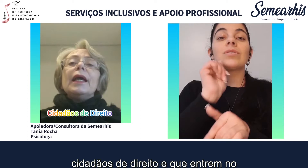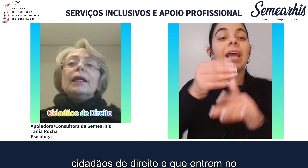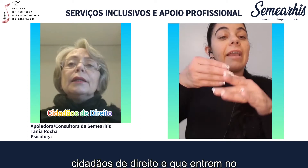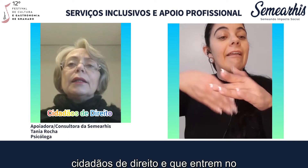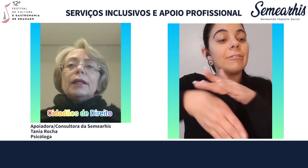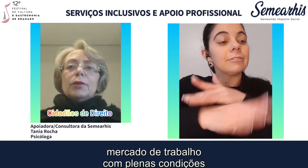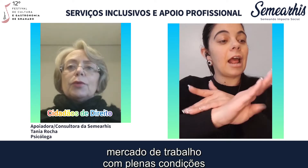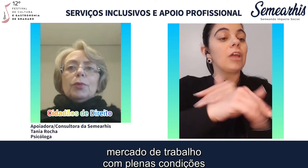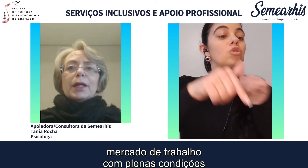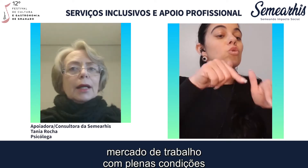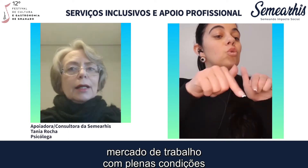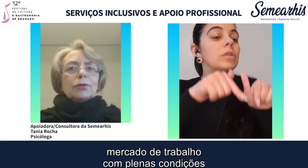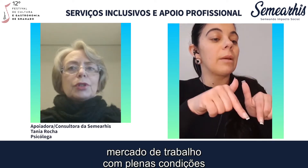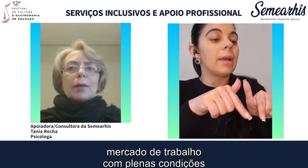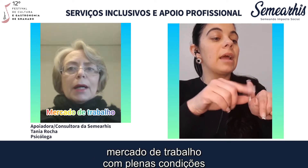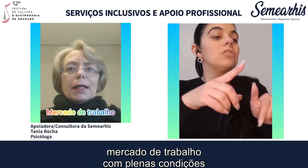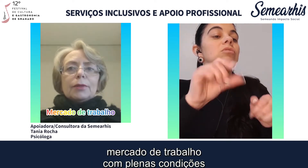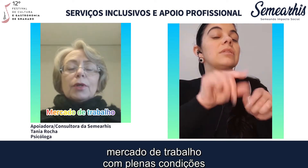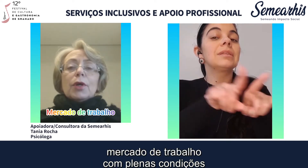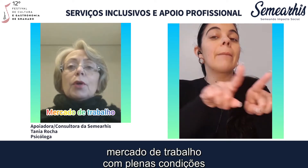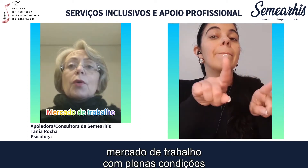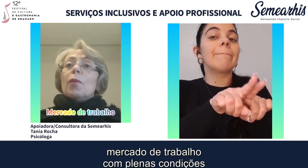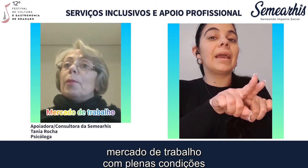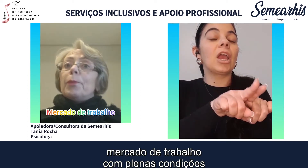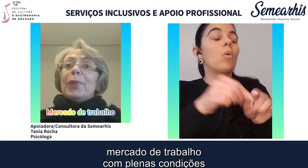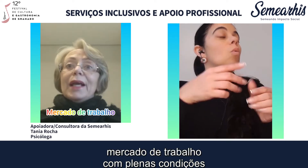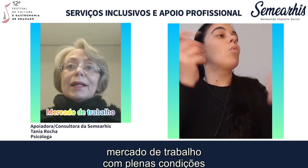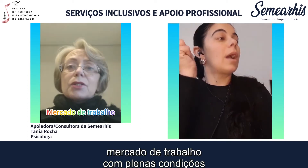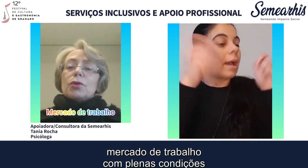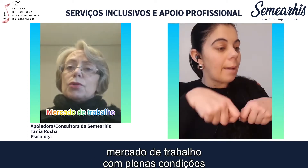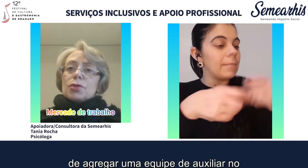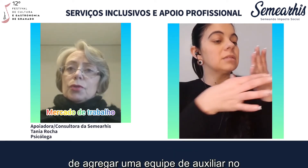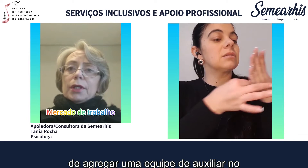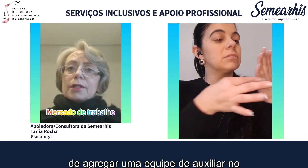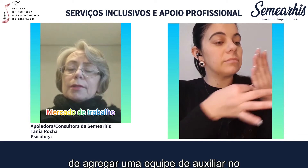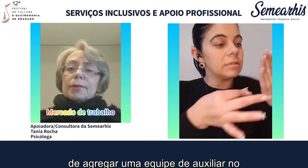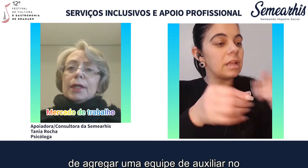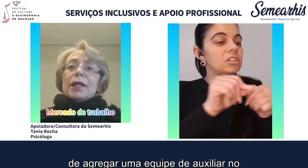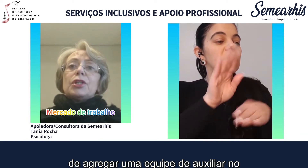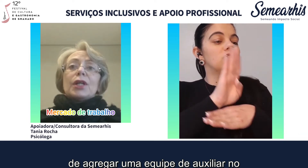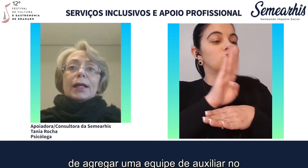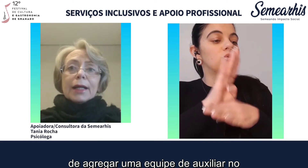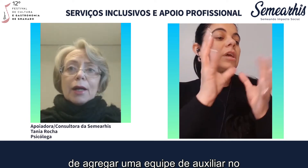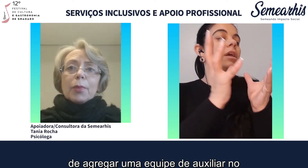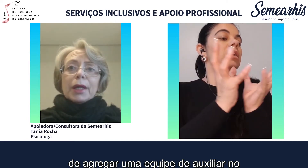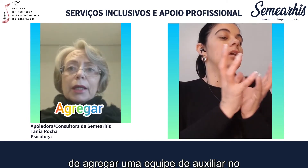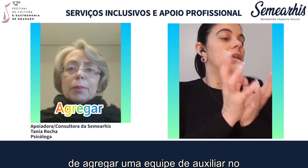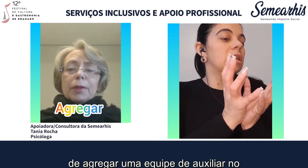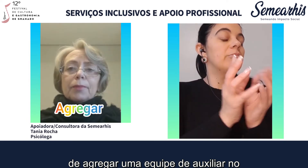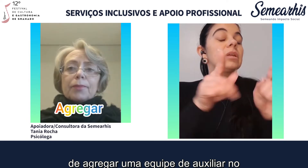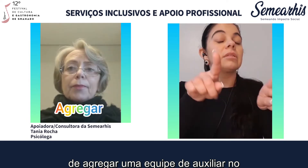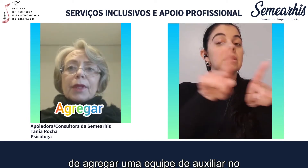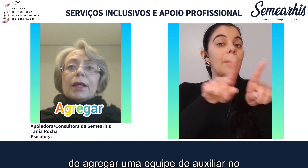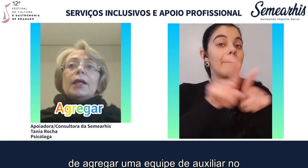que entrem no mercado de trabalho com plenas condições de agregar uma